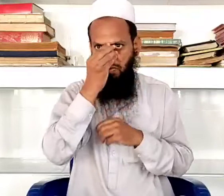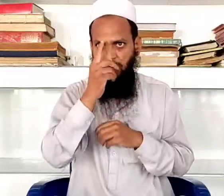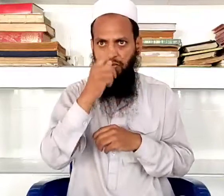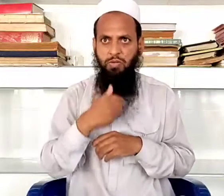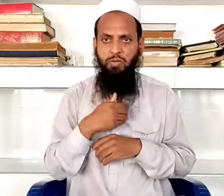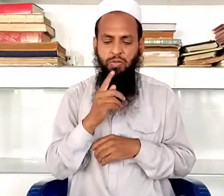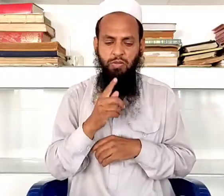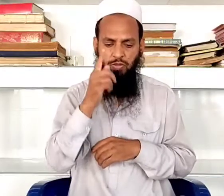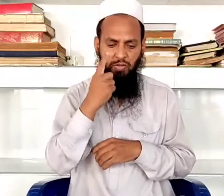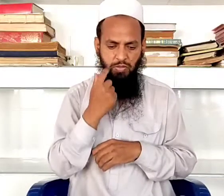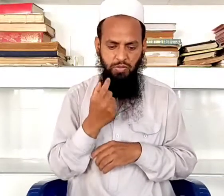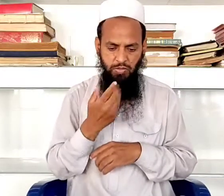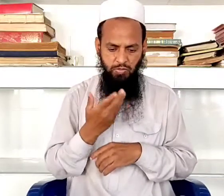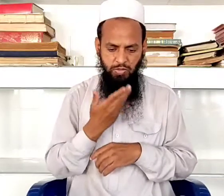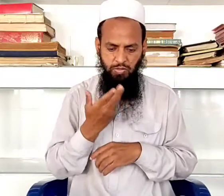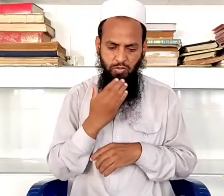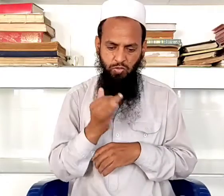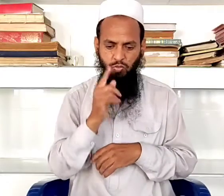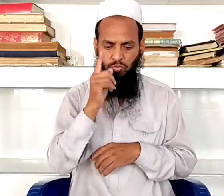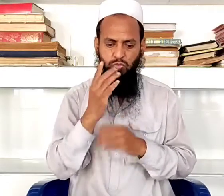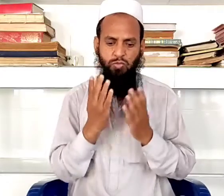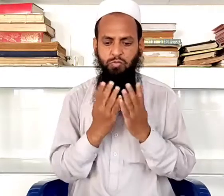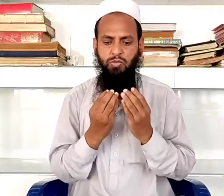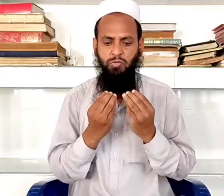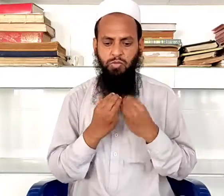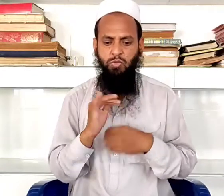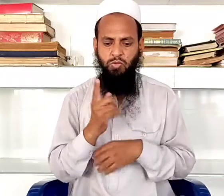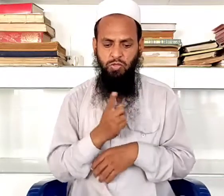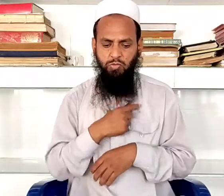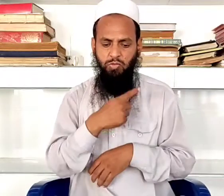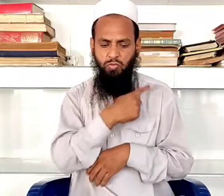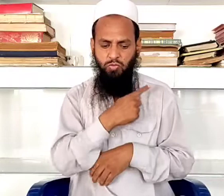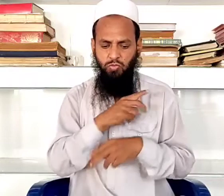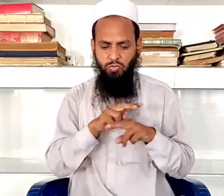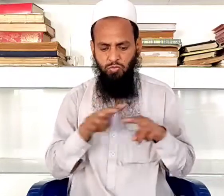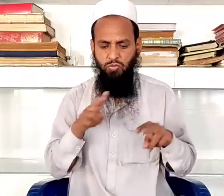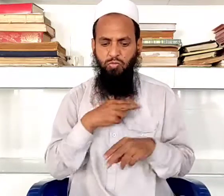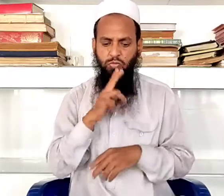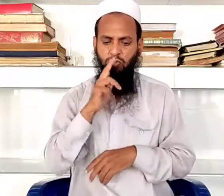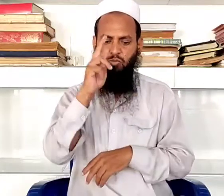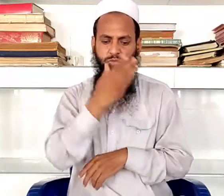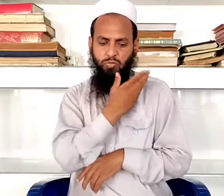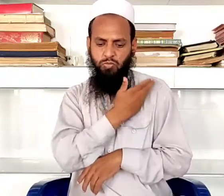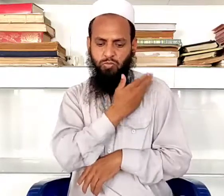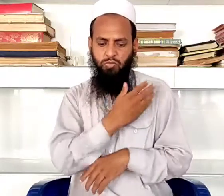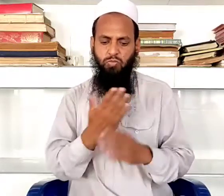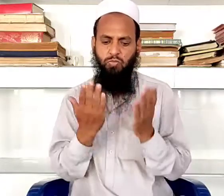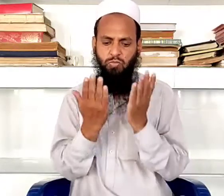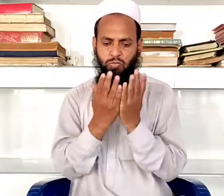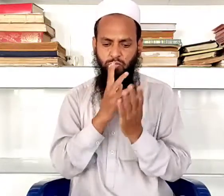الحمد لله نحمده ونستعينه ونستغفره ونعوذ بالله من شرور انفسنا ومن